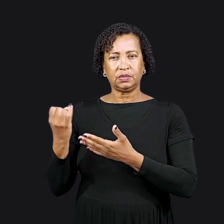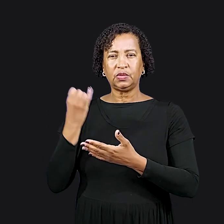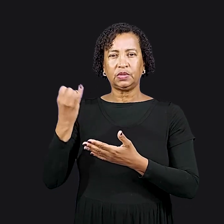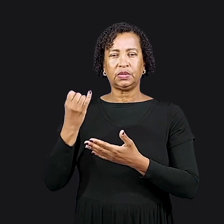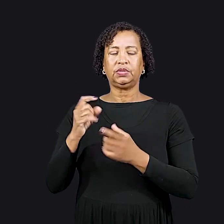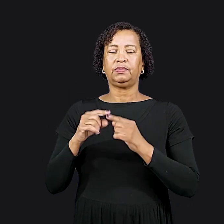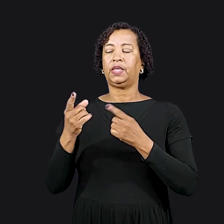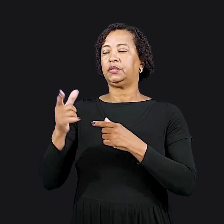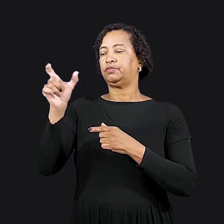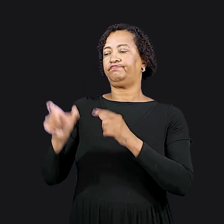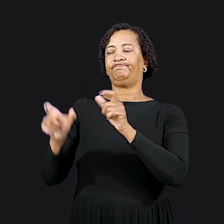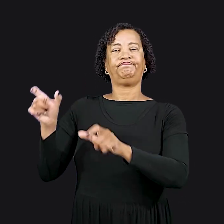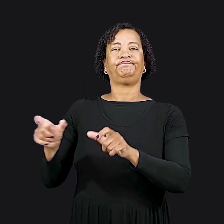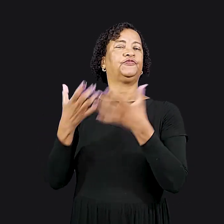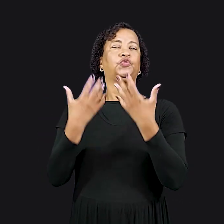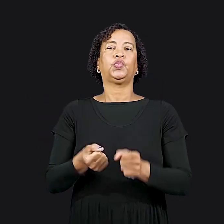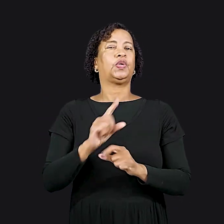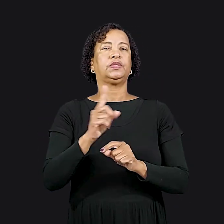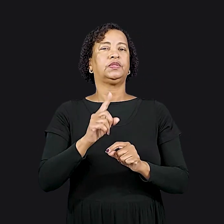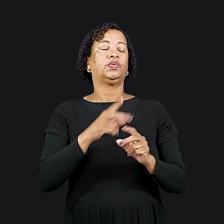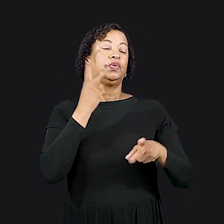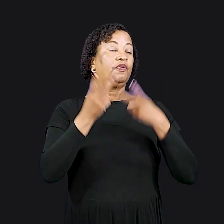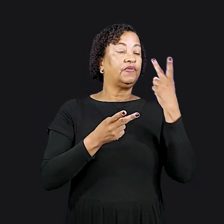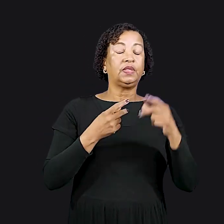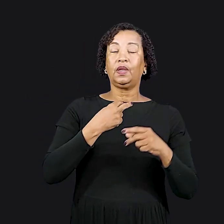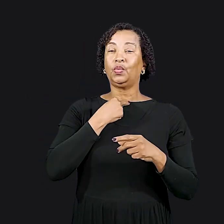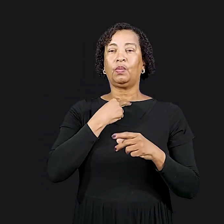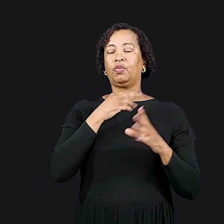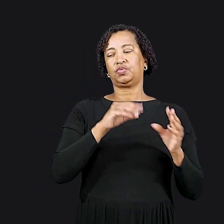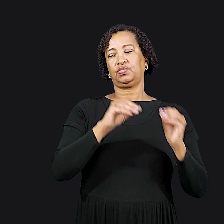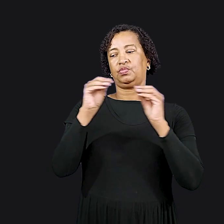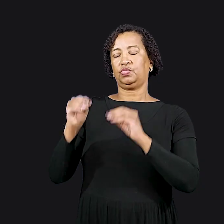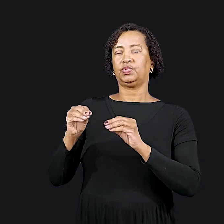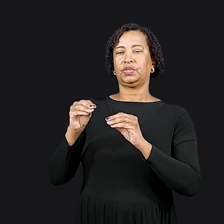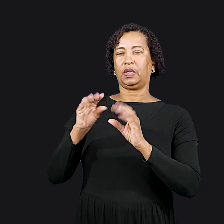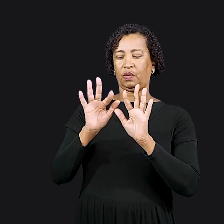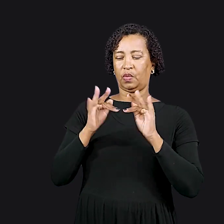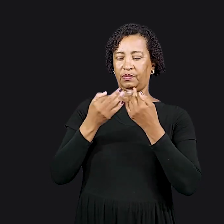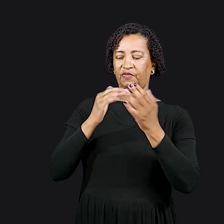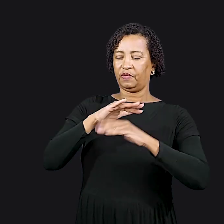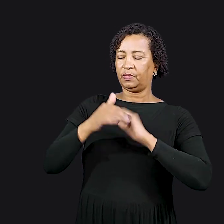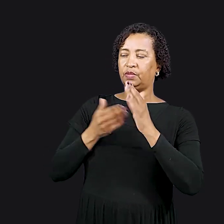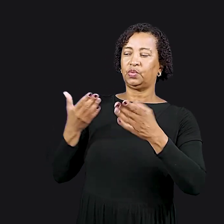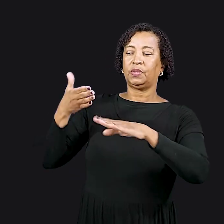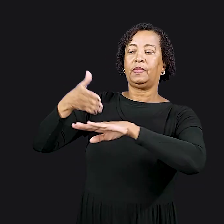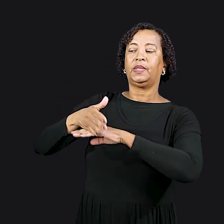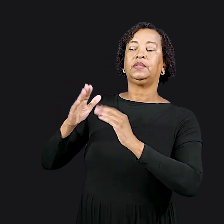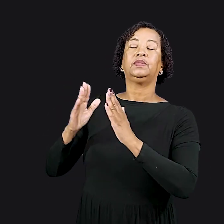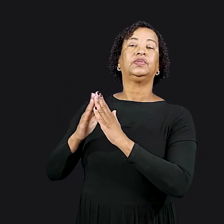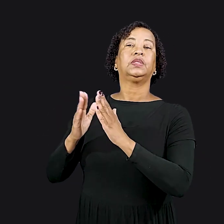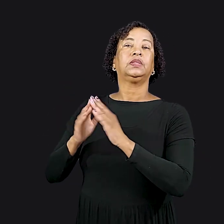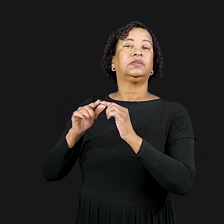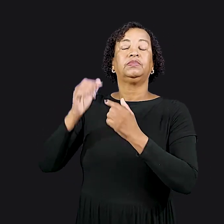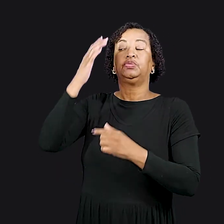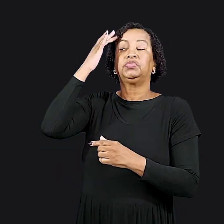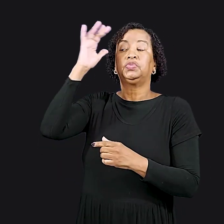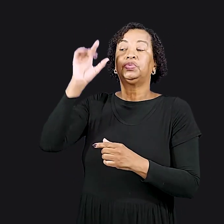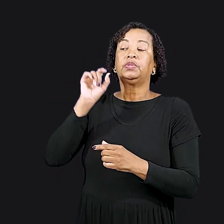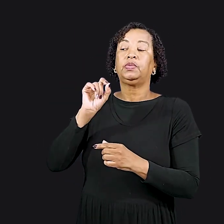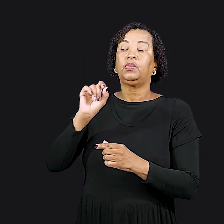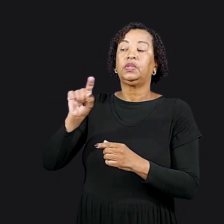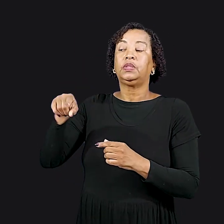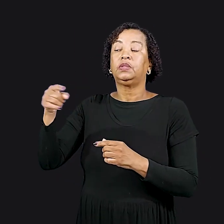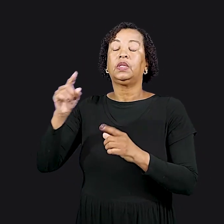ideia. Argumentei que eu não poderia mudar com toda a minha família para dentro da casa, sem saber